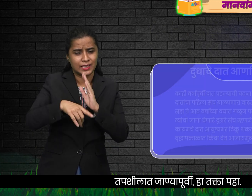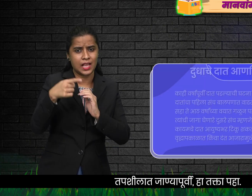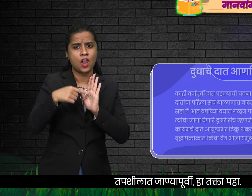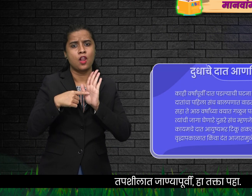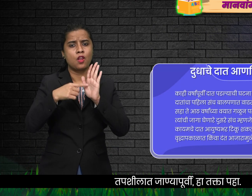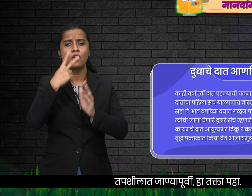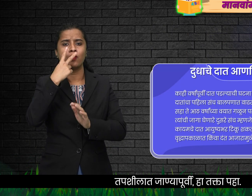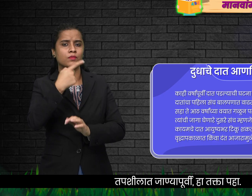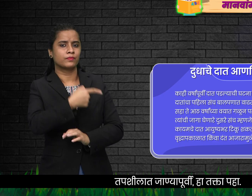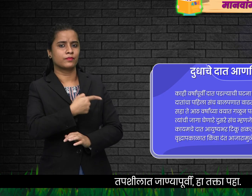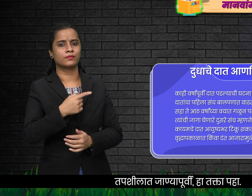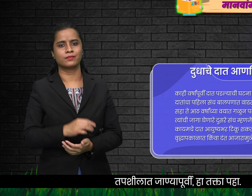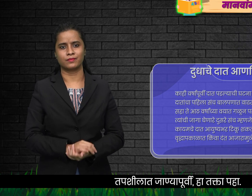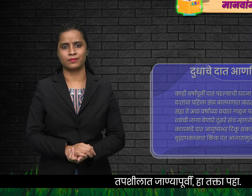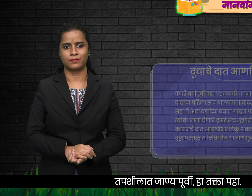पहा.